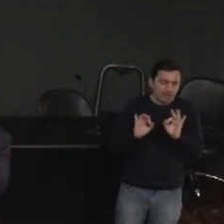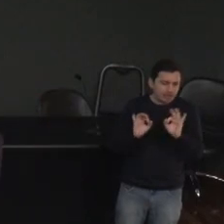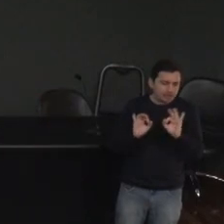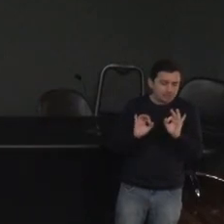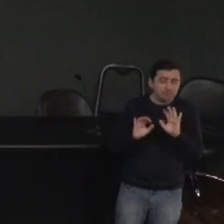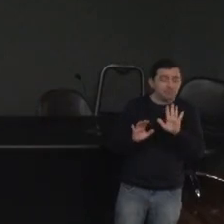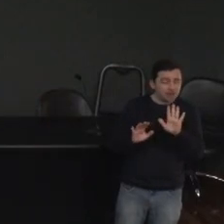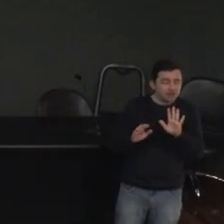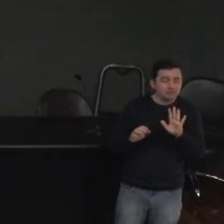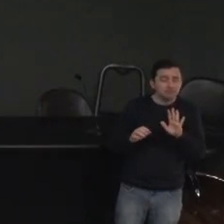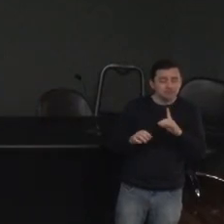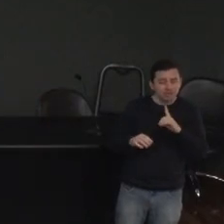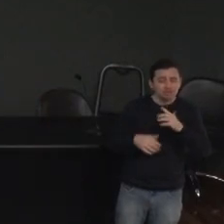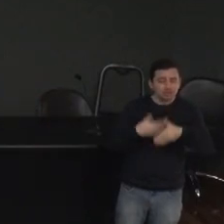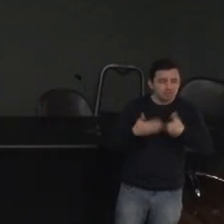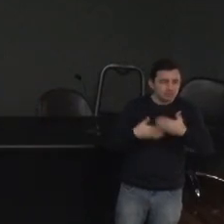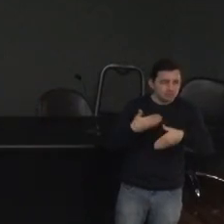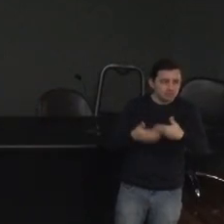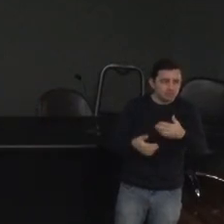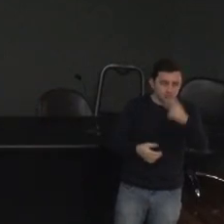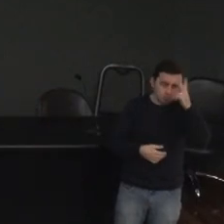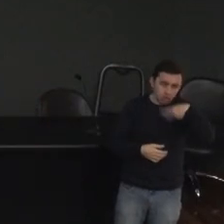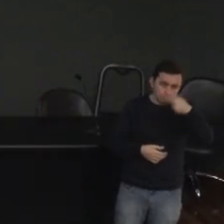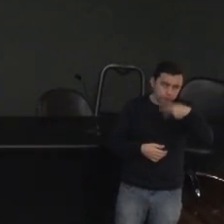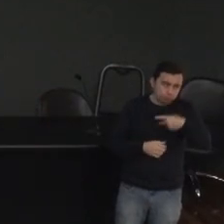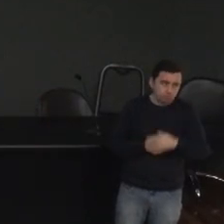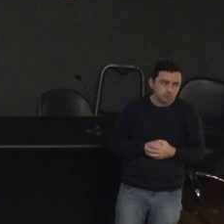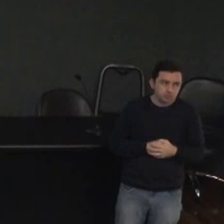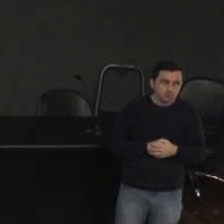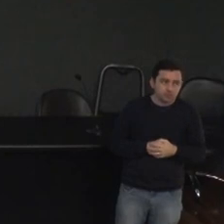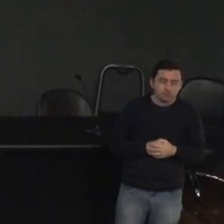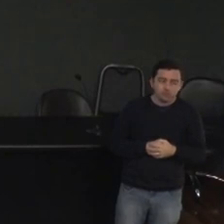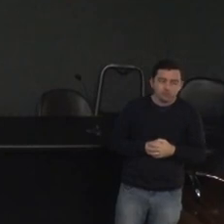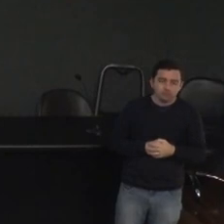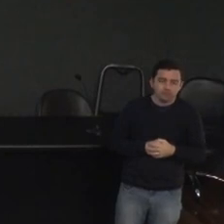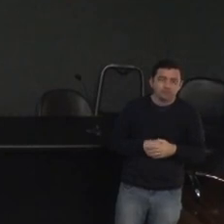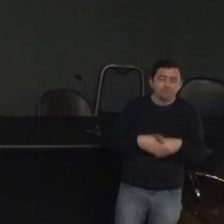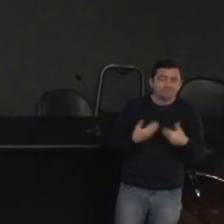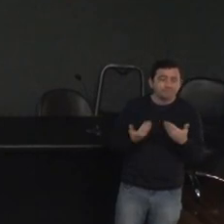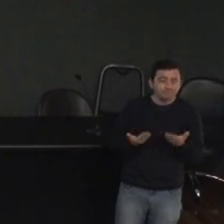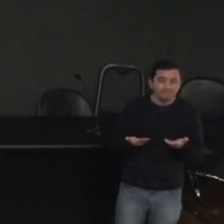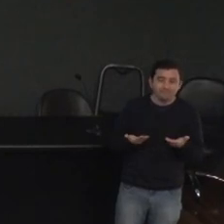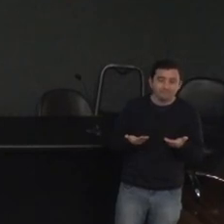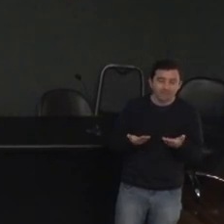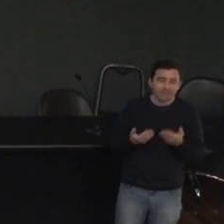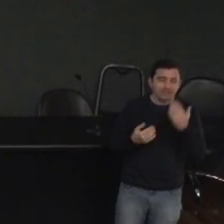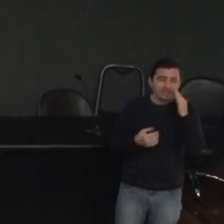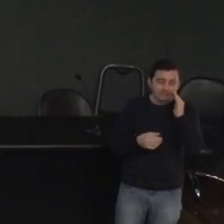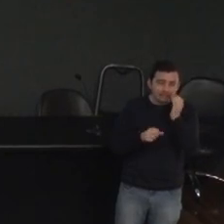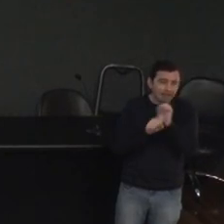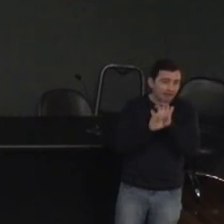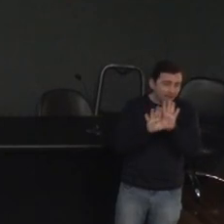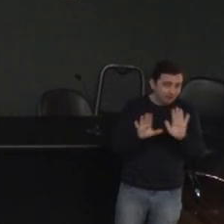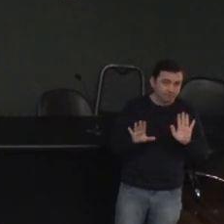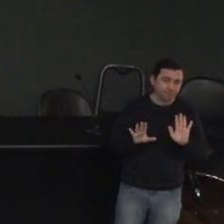pessoais dentro da Assembleia né então a gente precisa entender essa essa